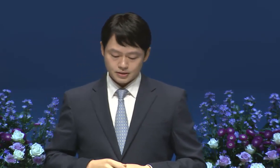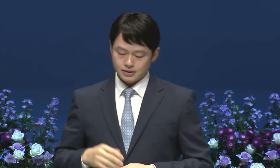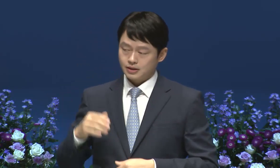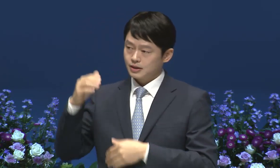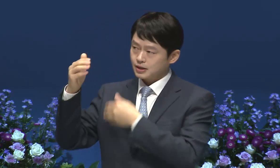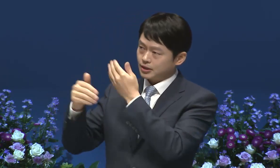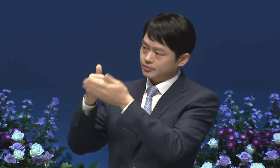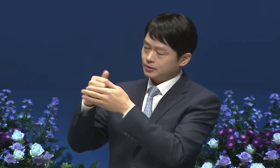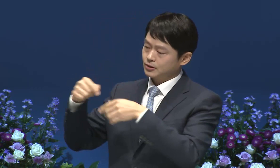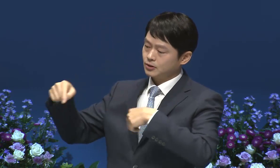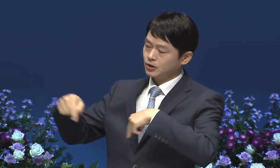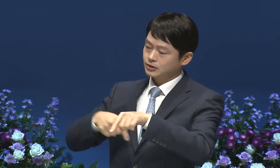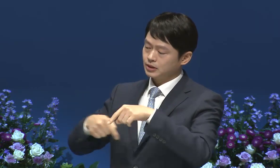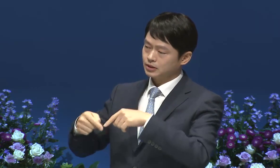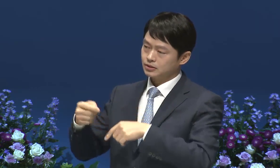이루어져야 합니다.